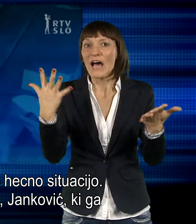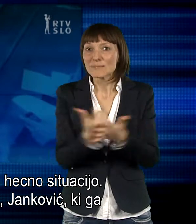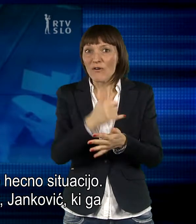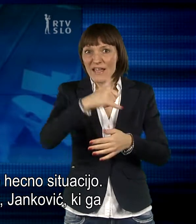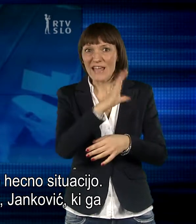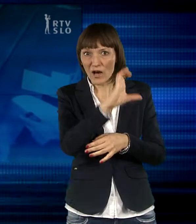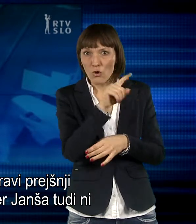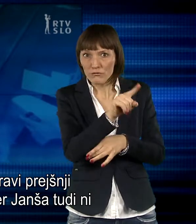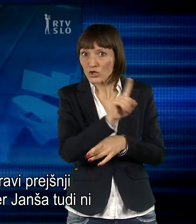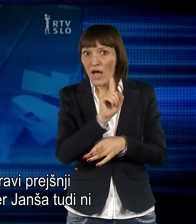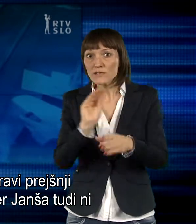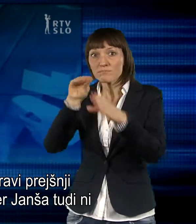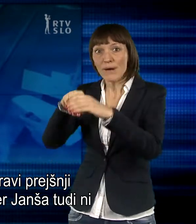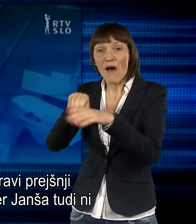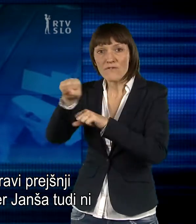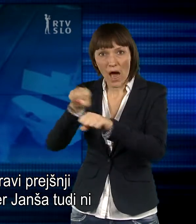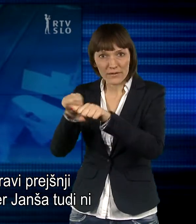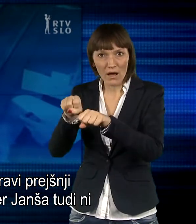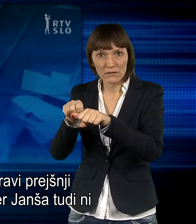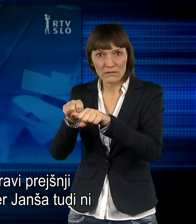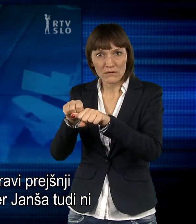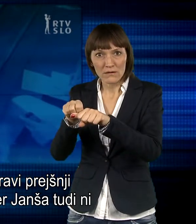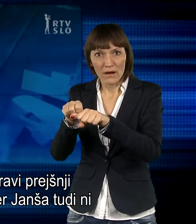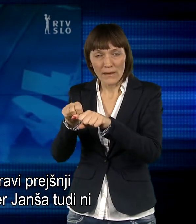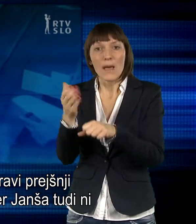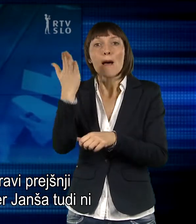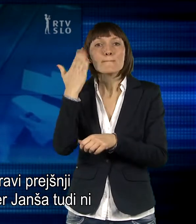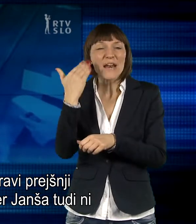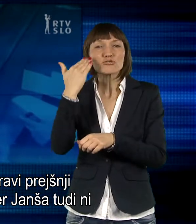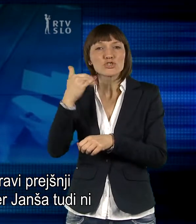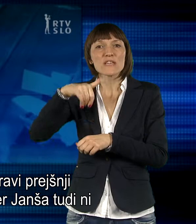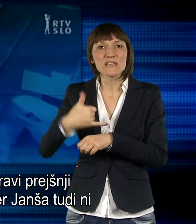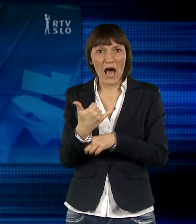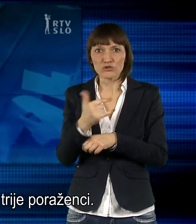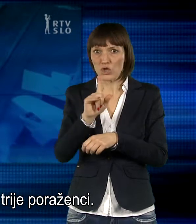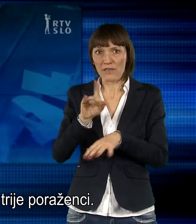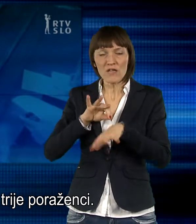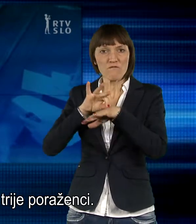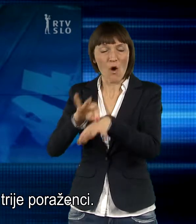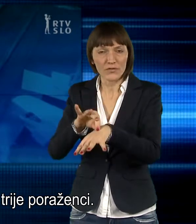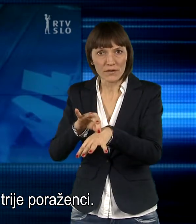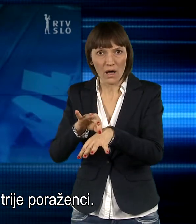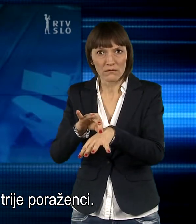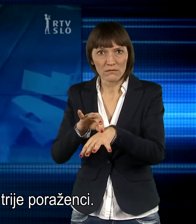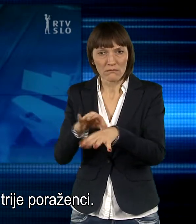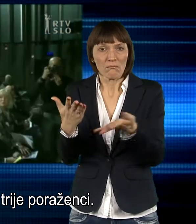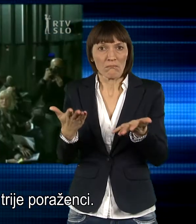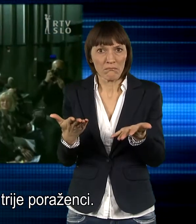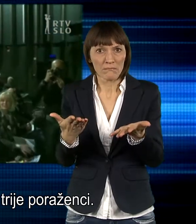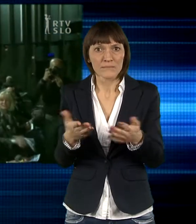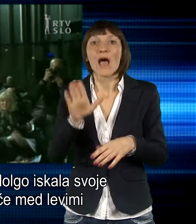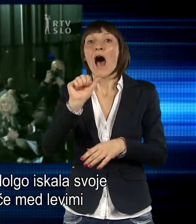volitev Janković ga ni v vladi, se pravi prejšnji odstavljeni premijer Janša ga tudi ni, vodijo pravzaprav trije